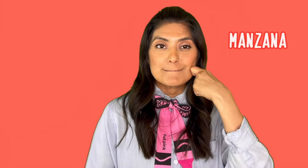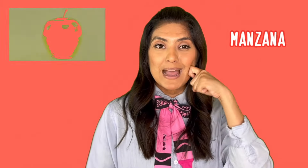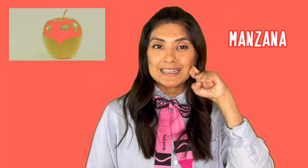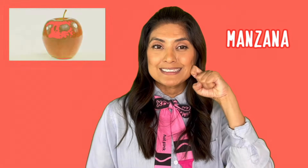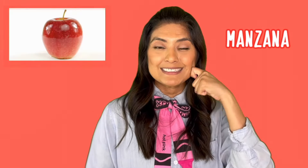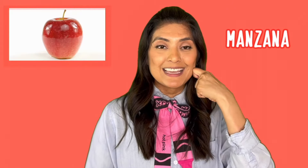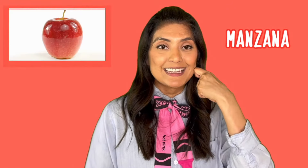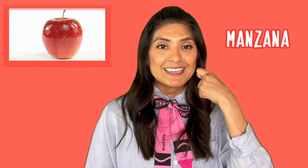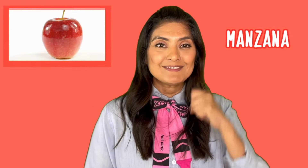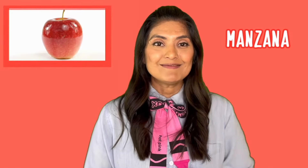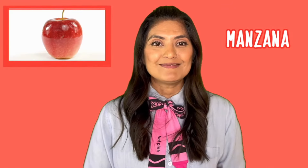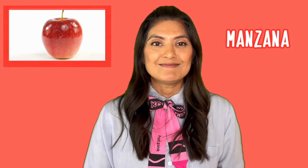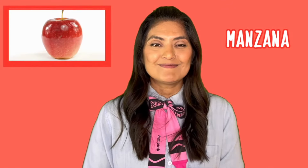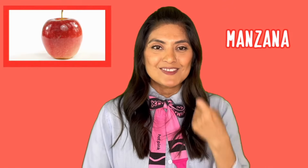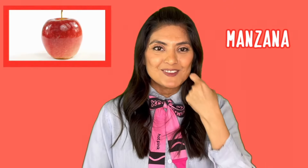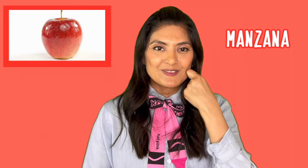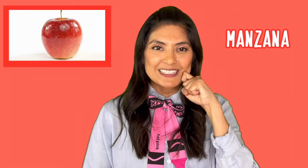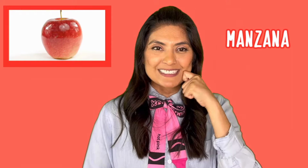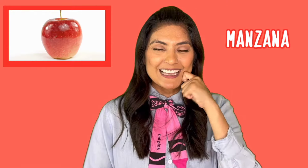Bien hecho. Manzana.